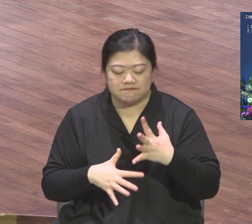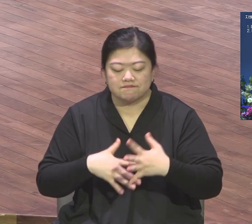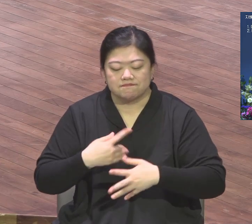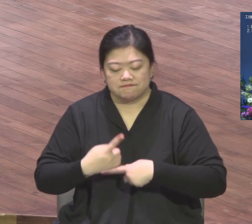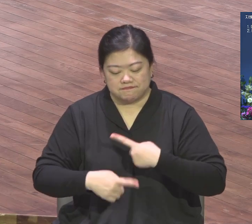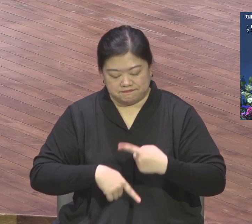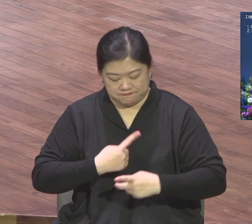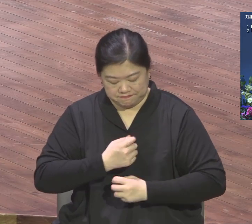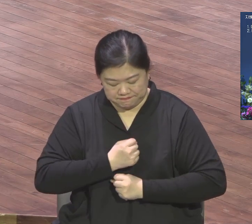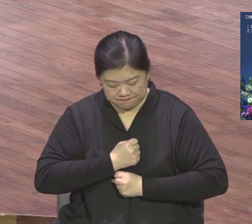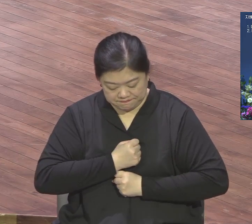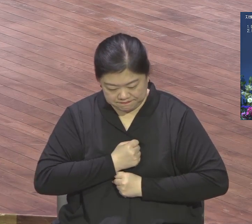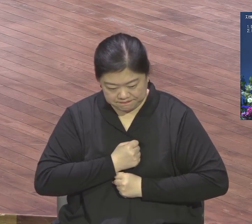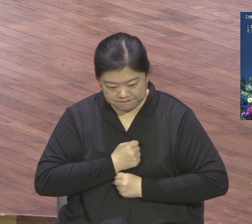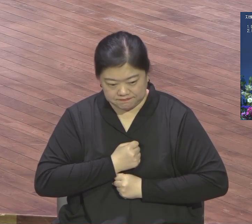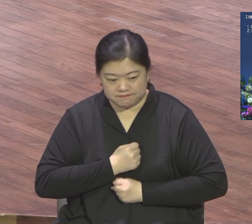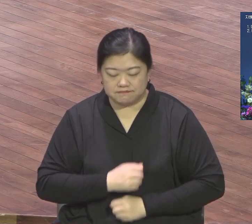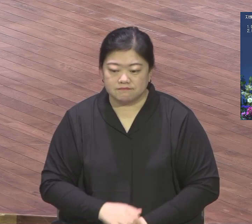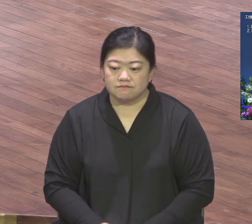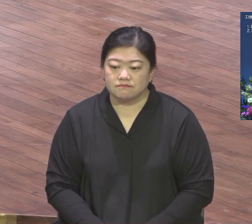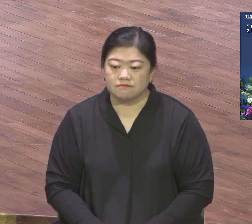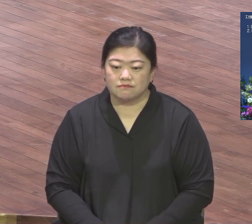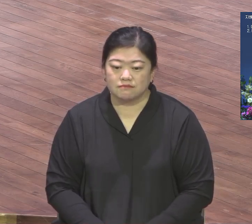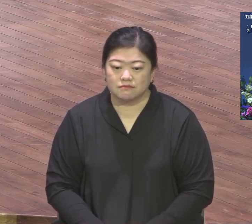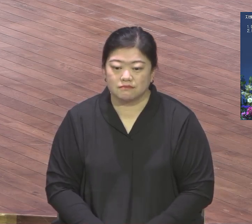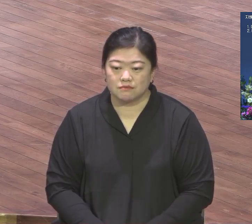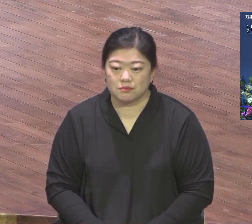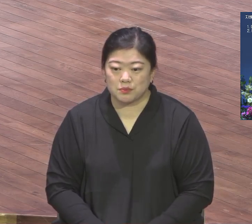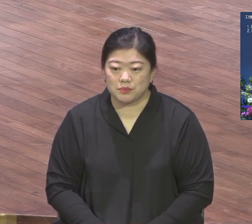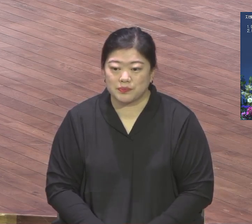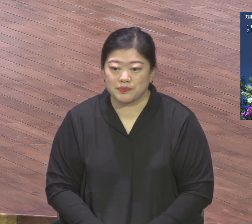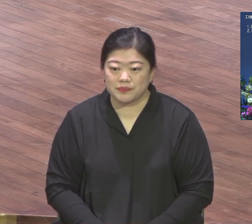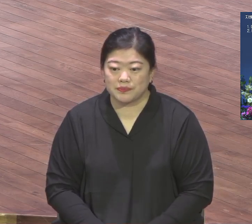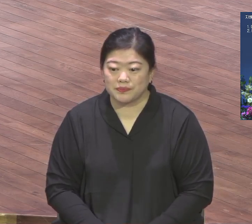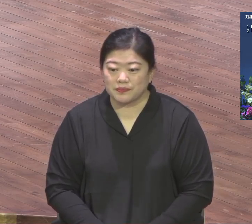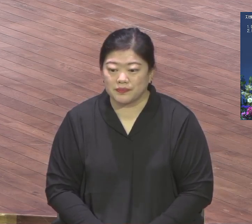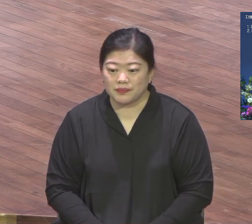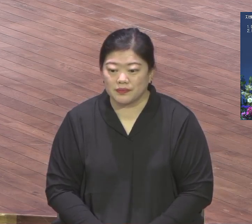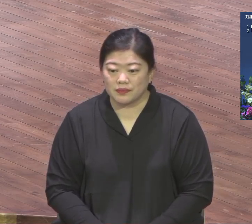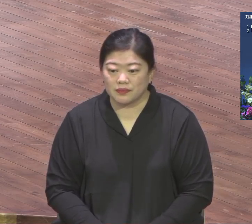그 똑똑한 것 해도 잘난 것 해도 진짜 못난 인간이에요.